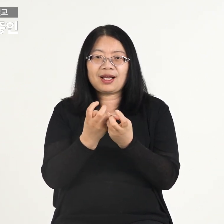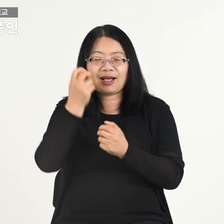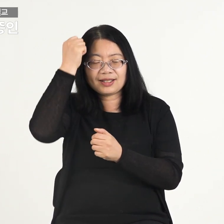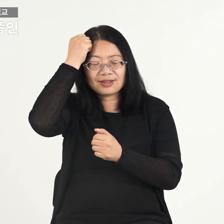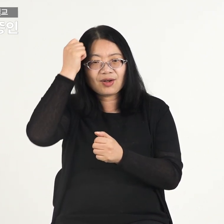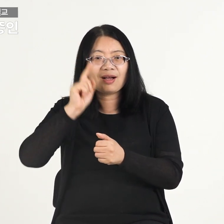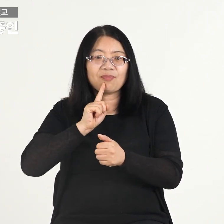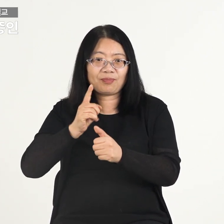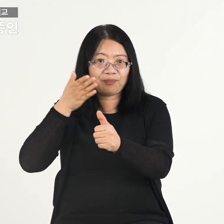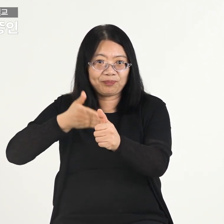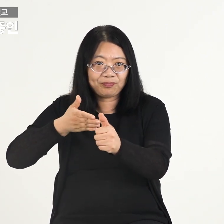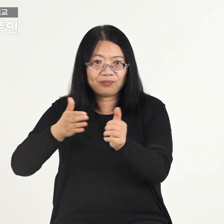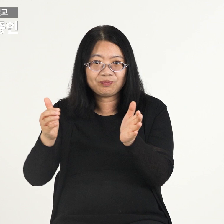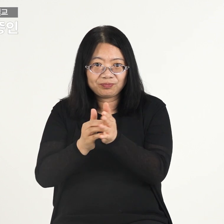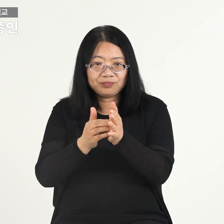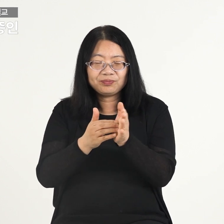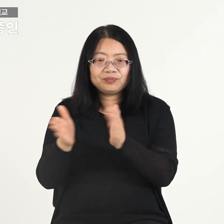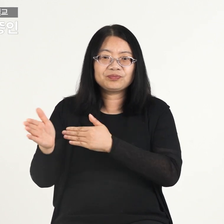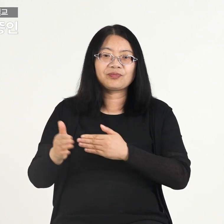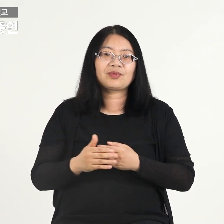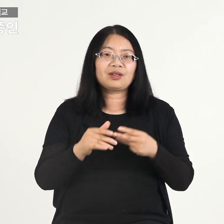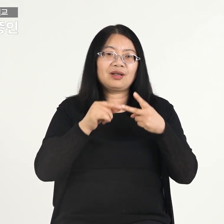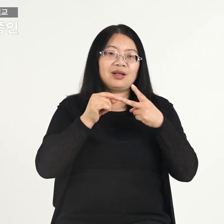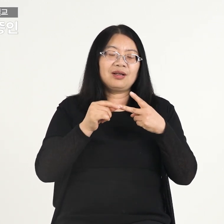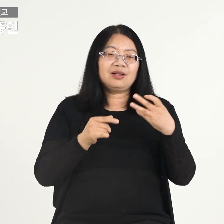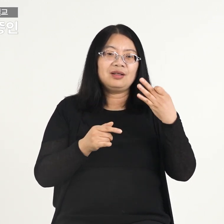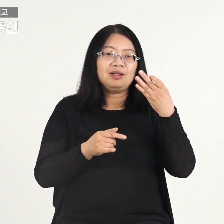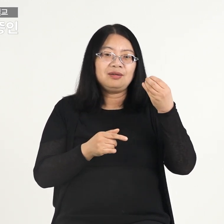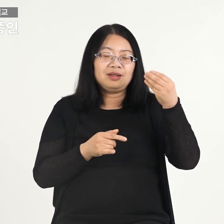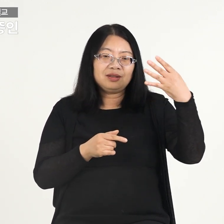두 번째 시간은 14만 4천